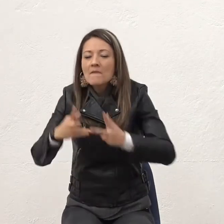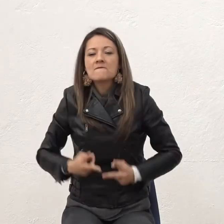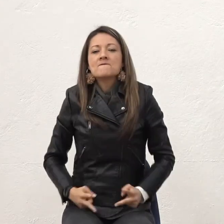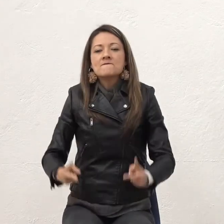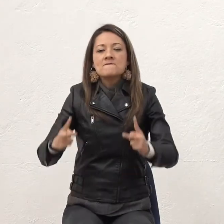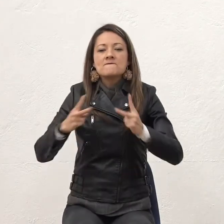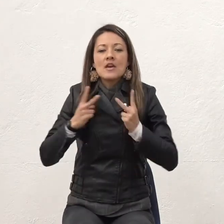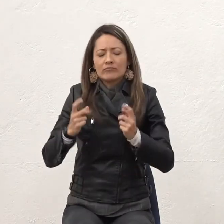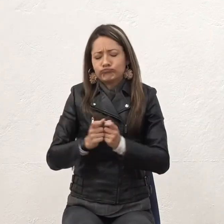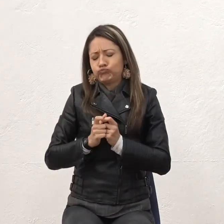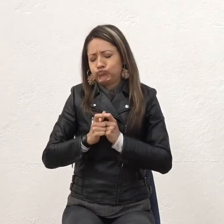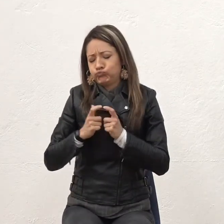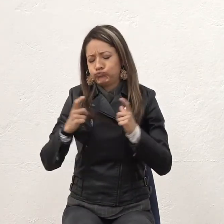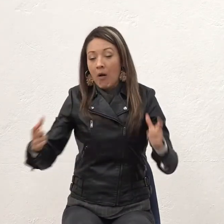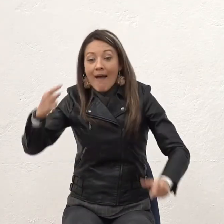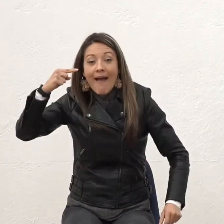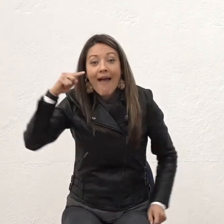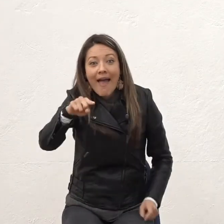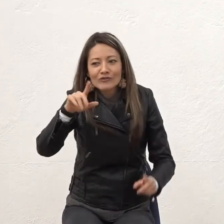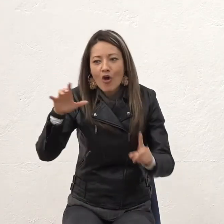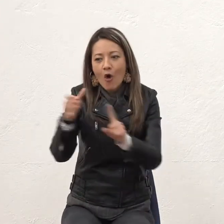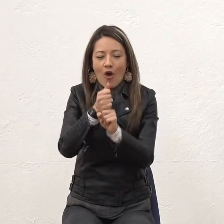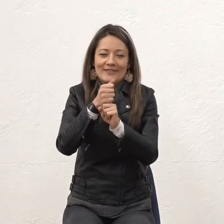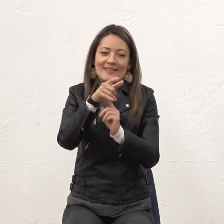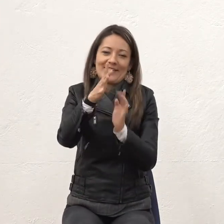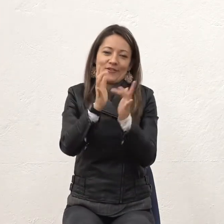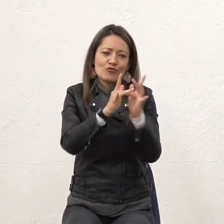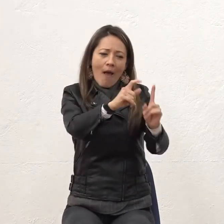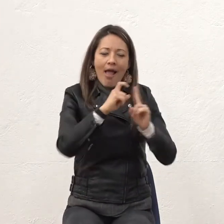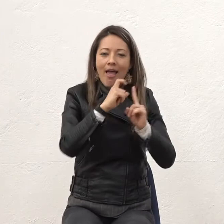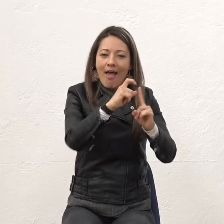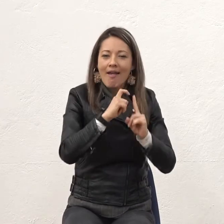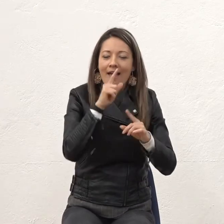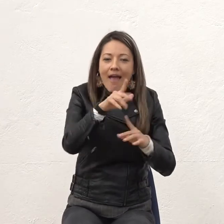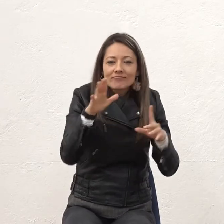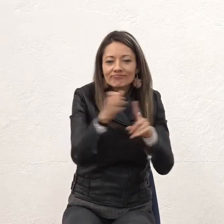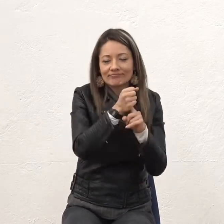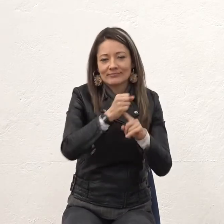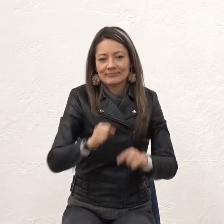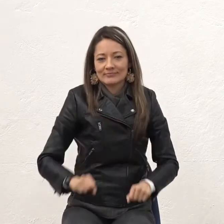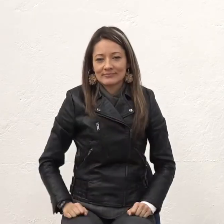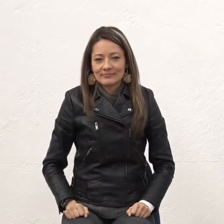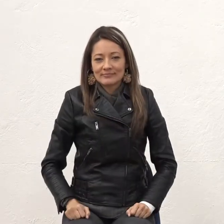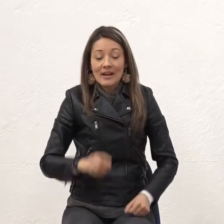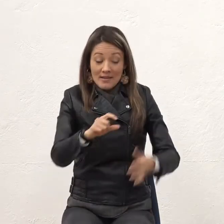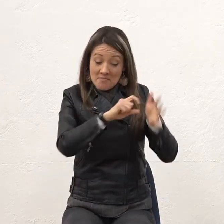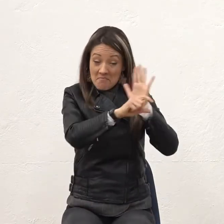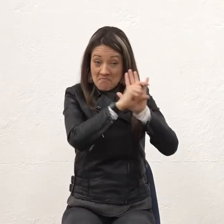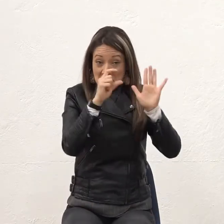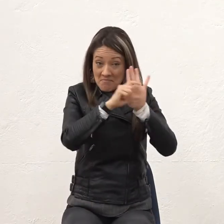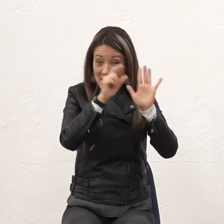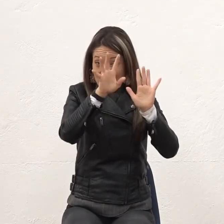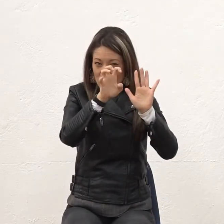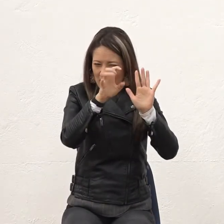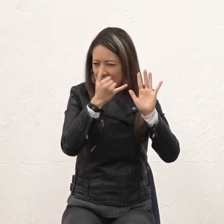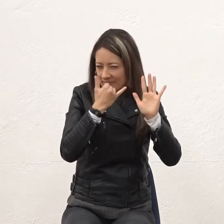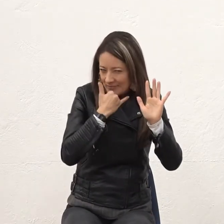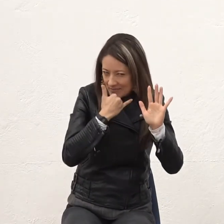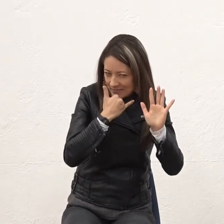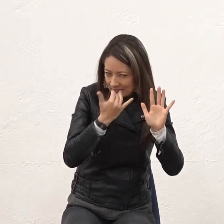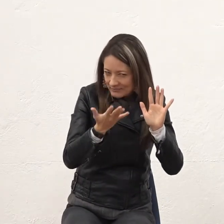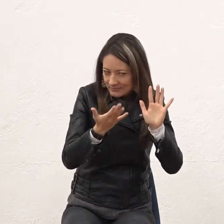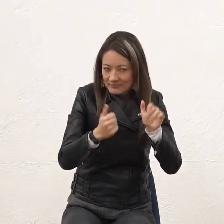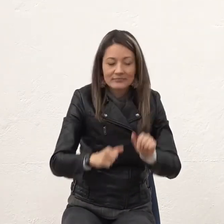abundancia. Eso lo encontraba en Jesús. En el versículo 9 miramos qué sucedió.